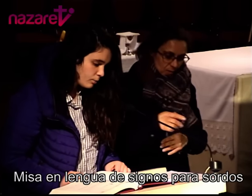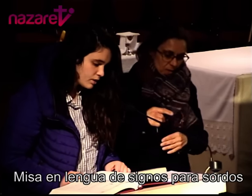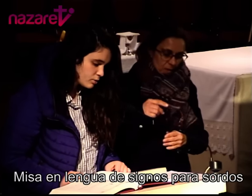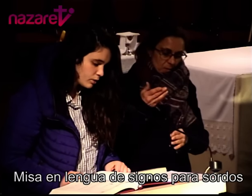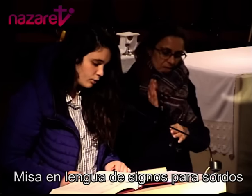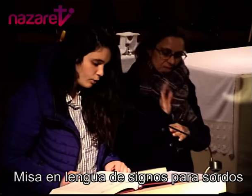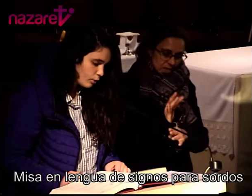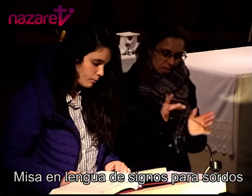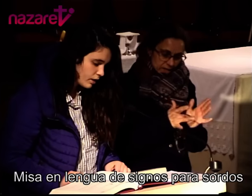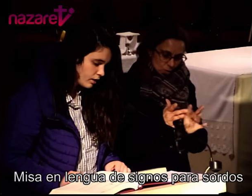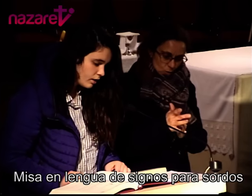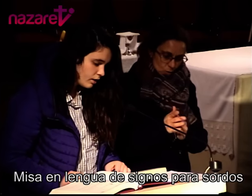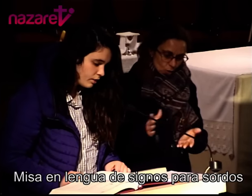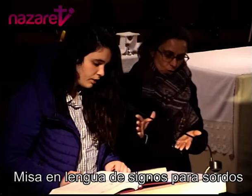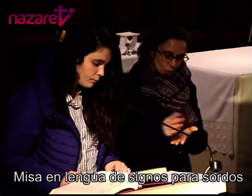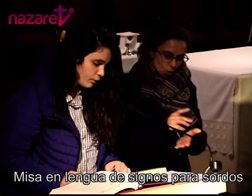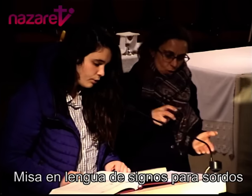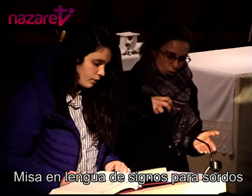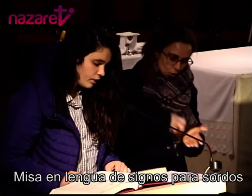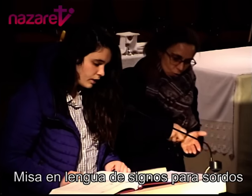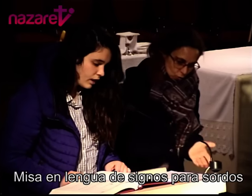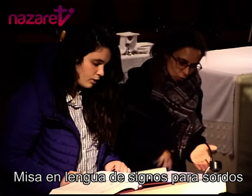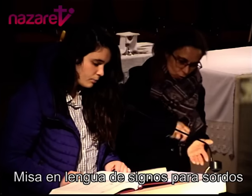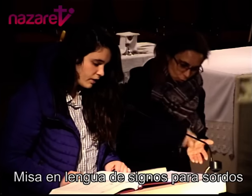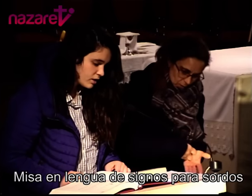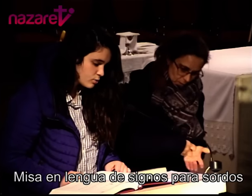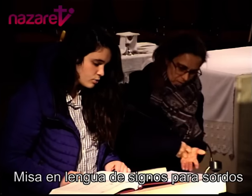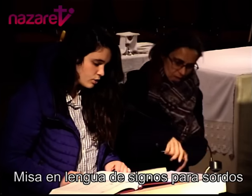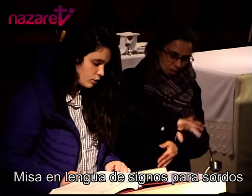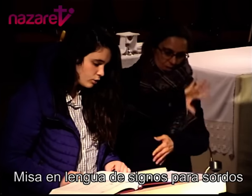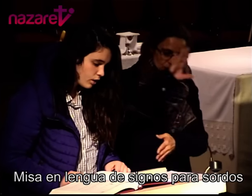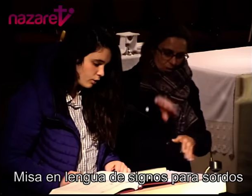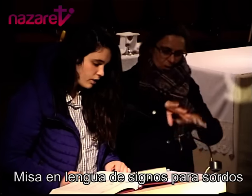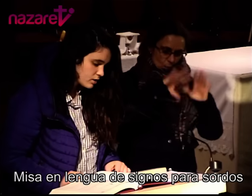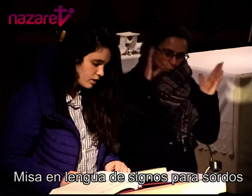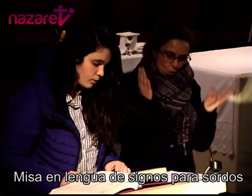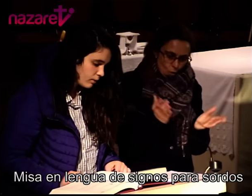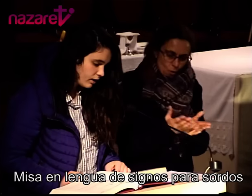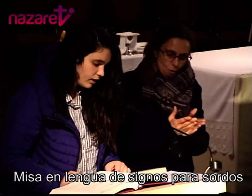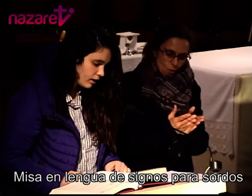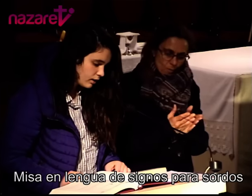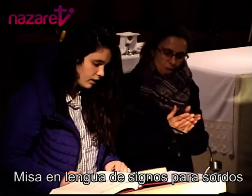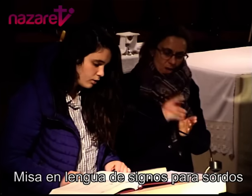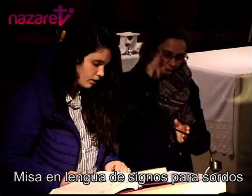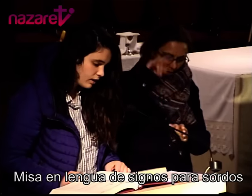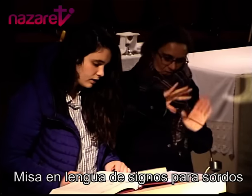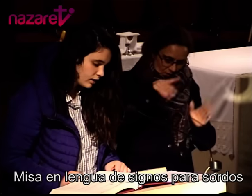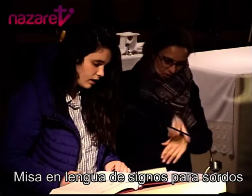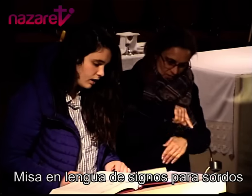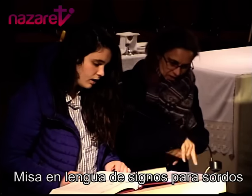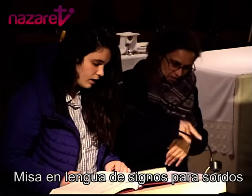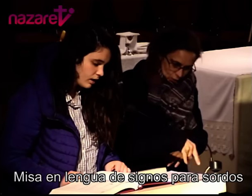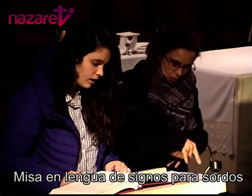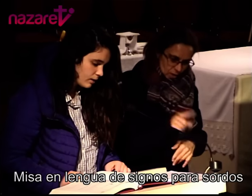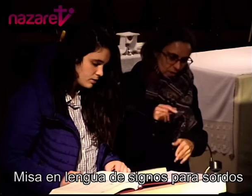el nombre sobre todo nombre, de modo que al nombre de Jesús toda rodilla se doble en el cielo, en la